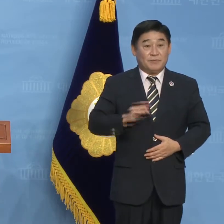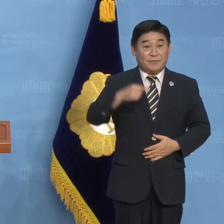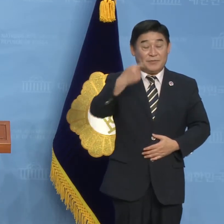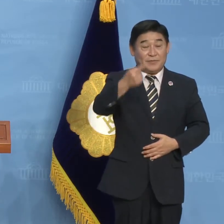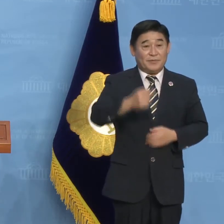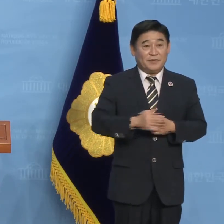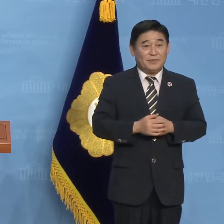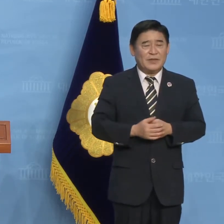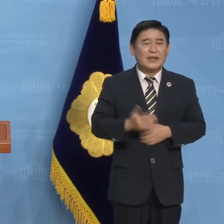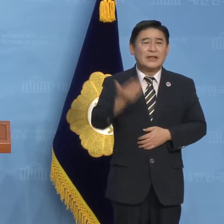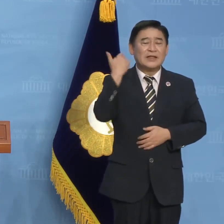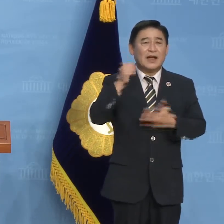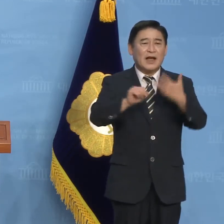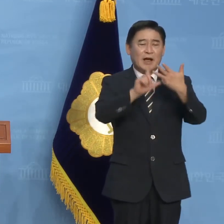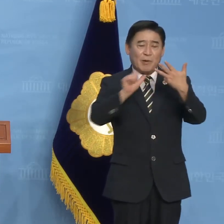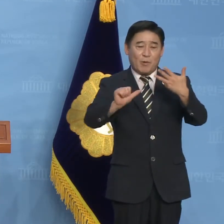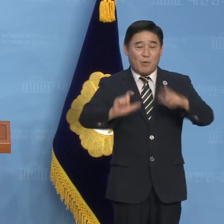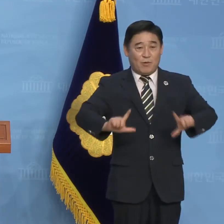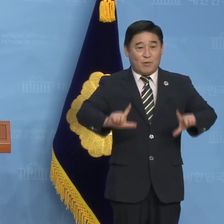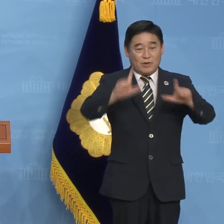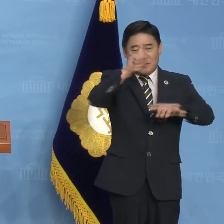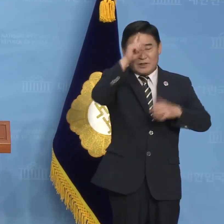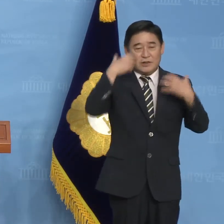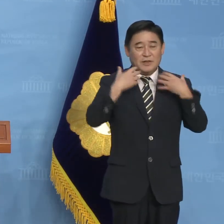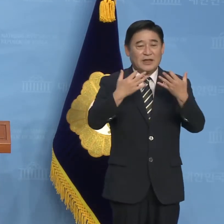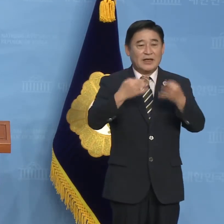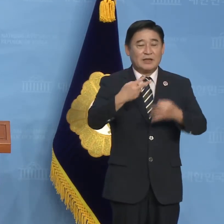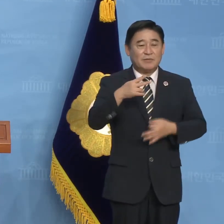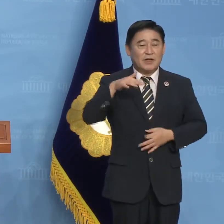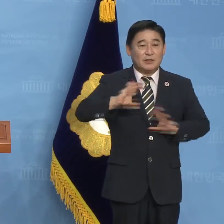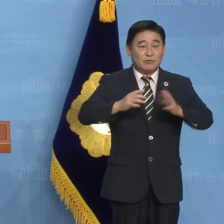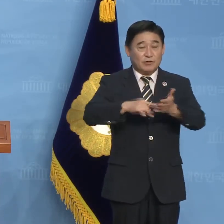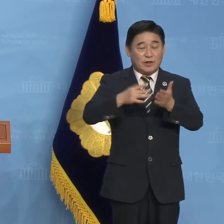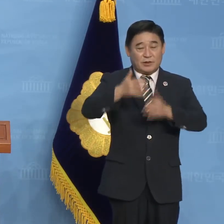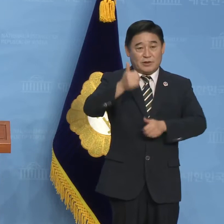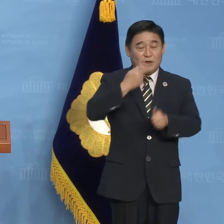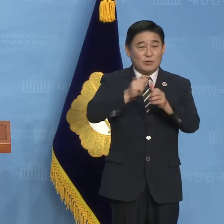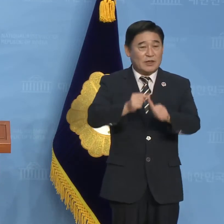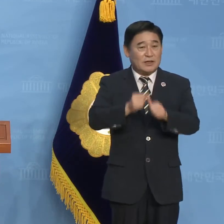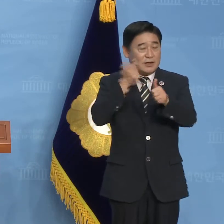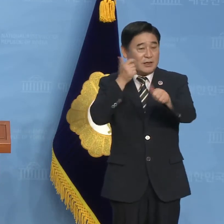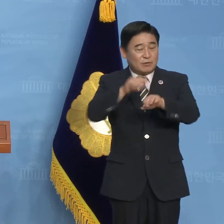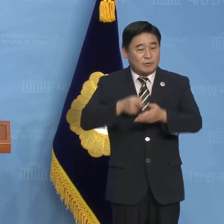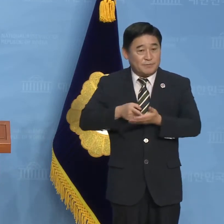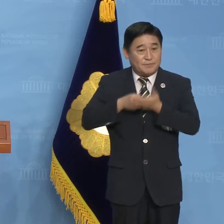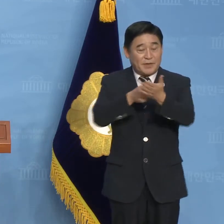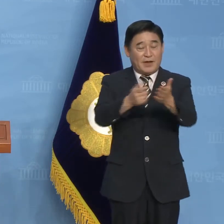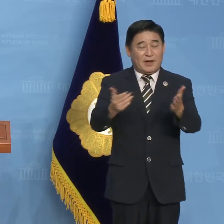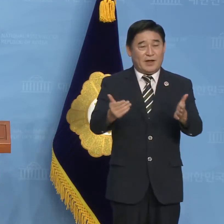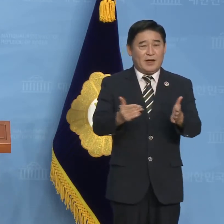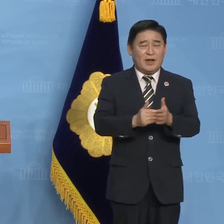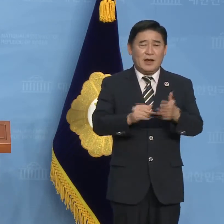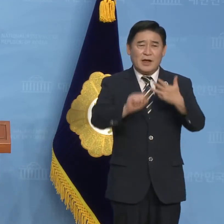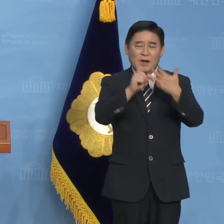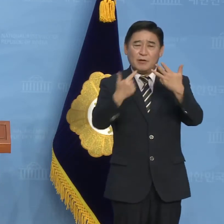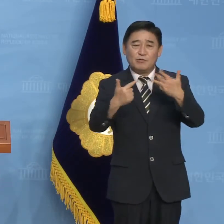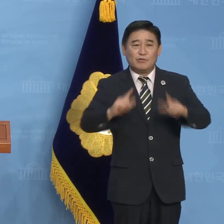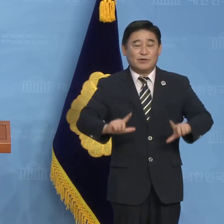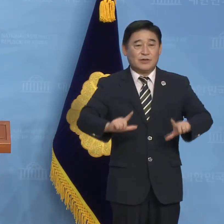다음, 지난 8월 5일 정부는 김대지 국세청장 후보자 인사청문 요청안을 제출하여 8월